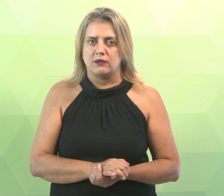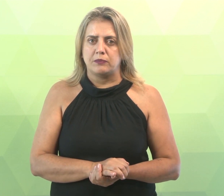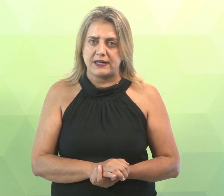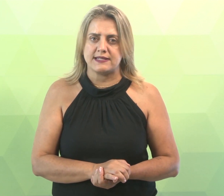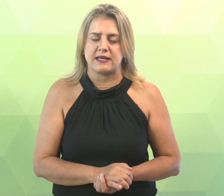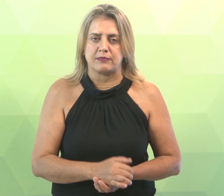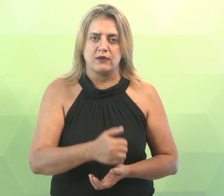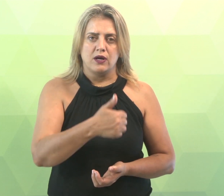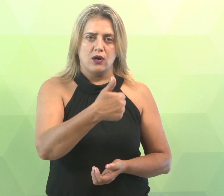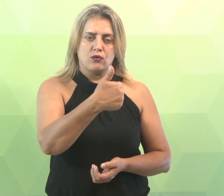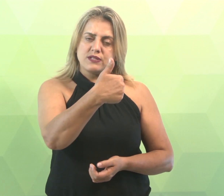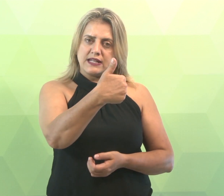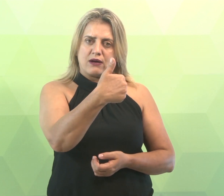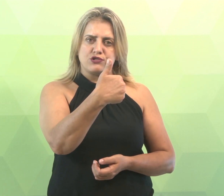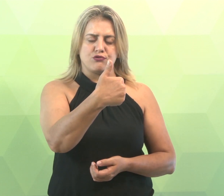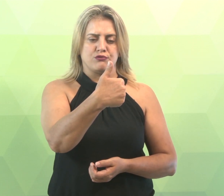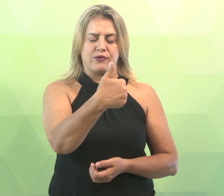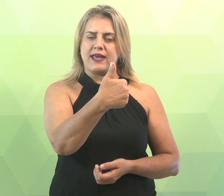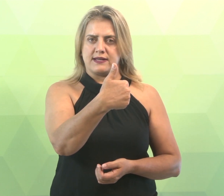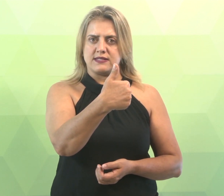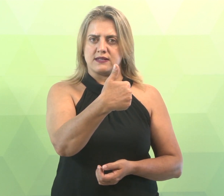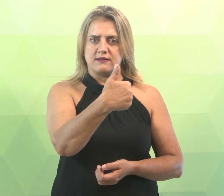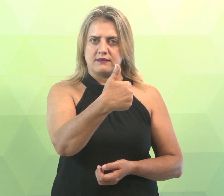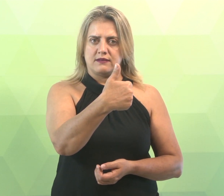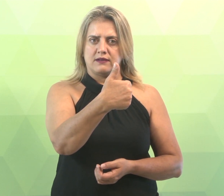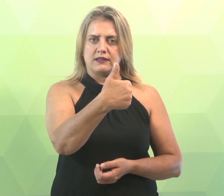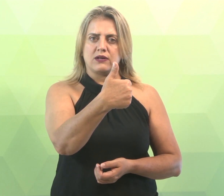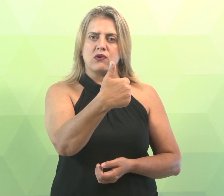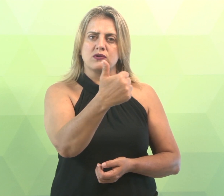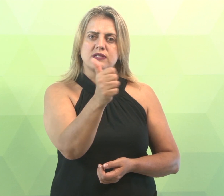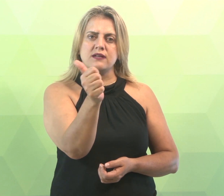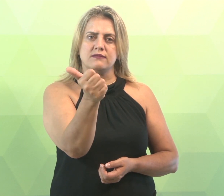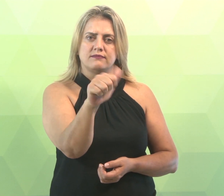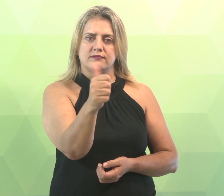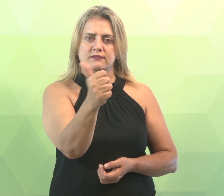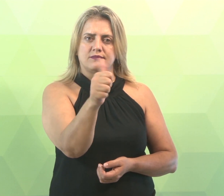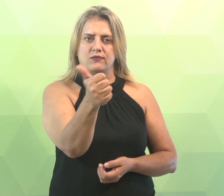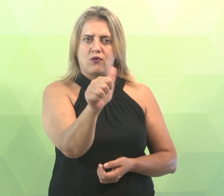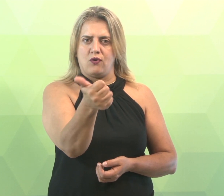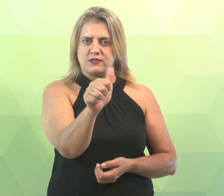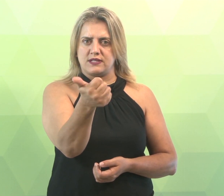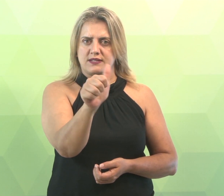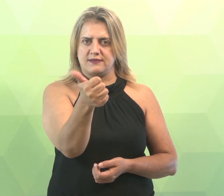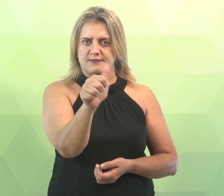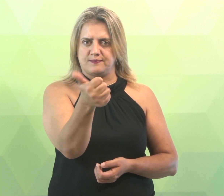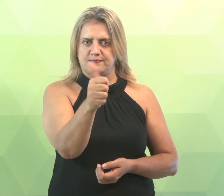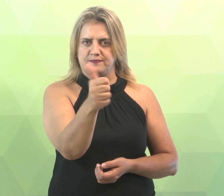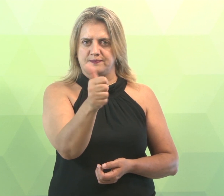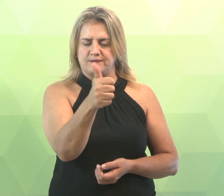Por exemplo, o sinal de 1 não é esse? Então, 11, 11.